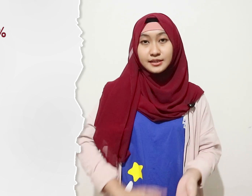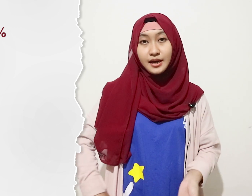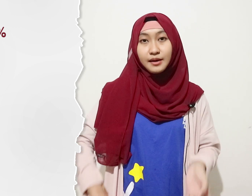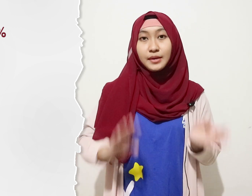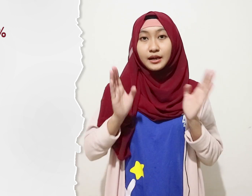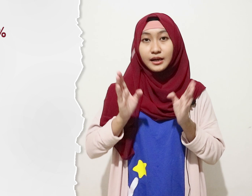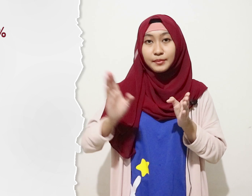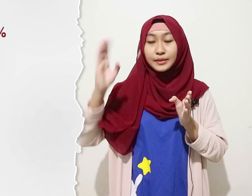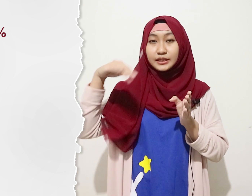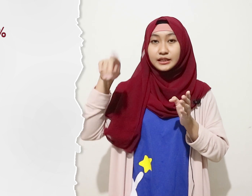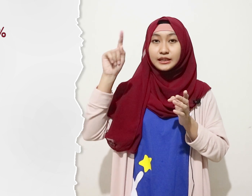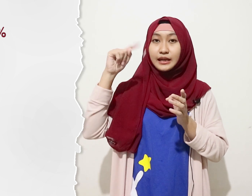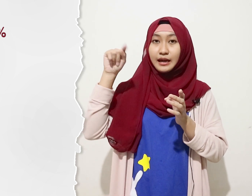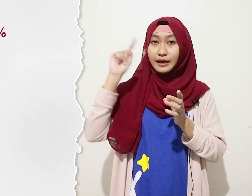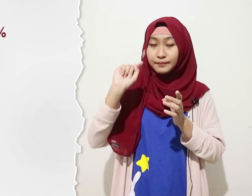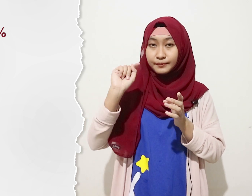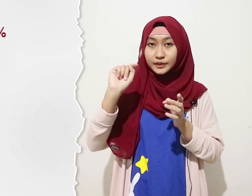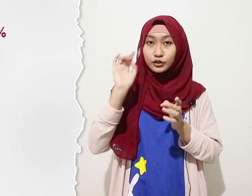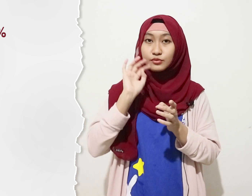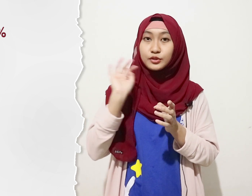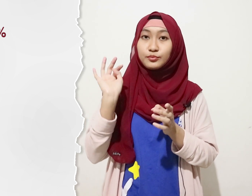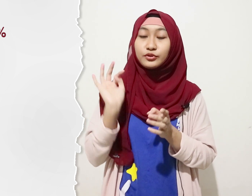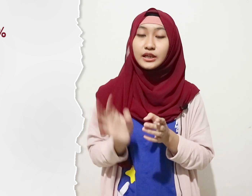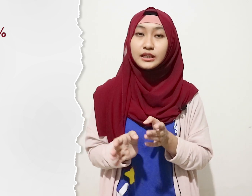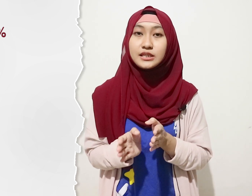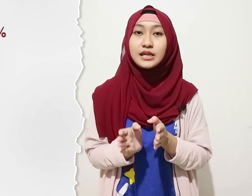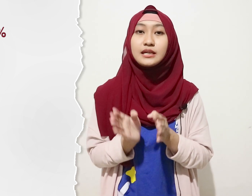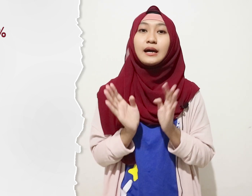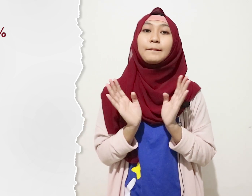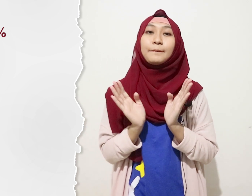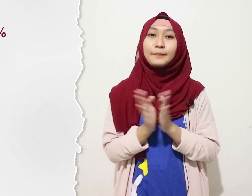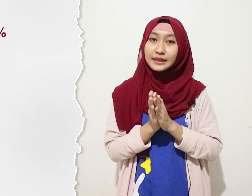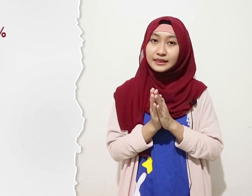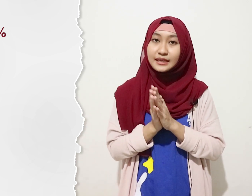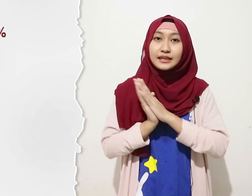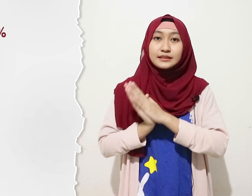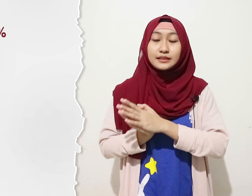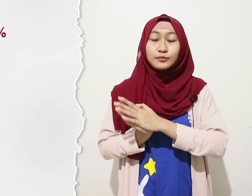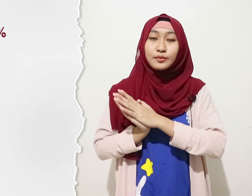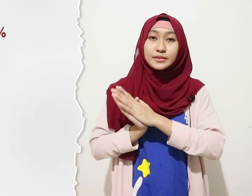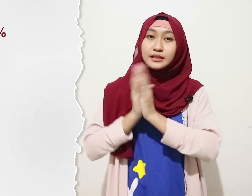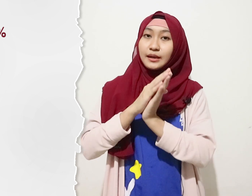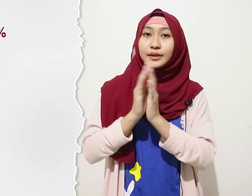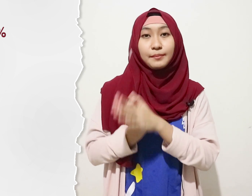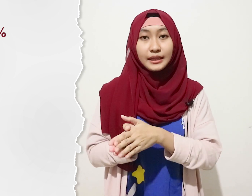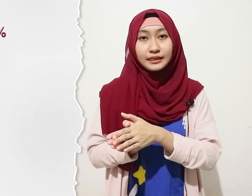biasa, maka pembilangnya ini 6, terus penyebutnya ini jadi 4. Jadi berubah menjadi 6/4.